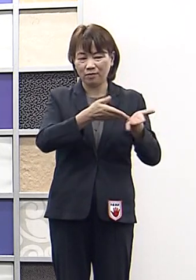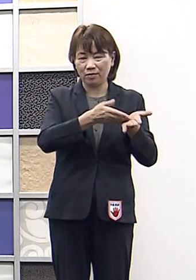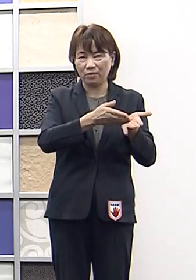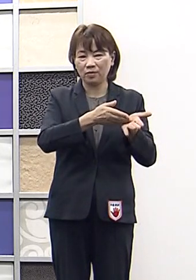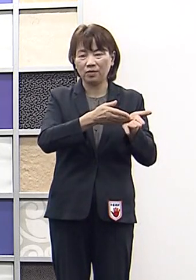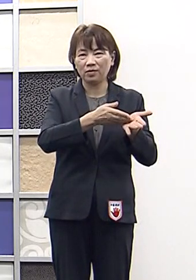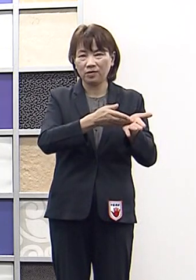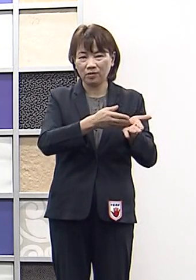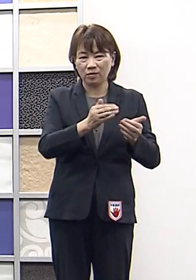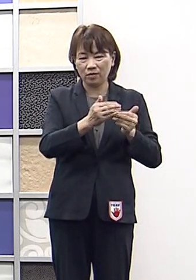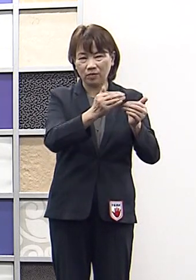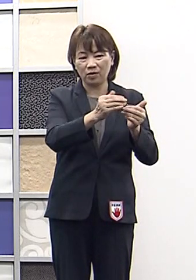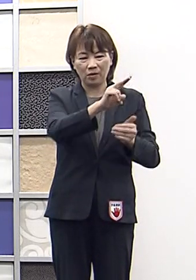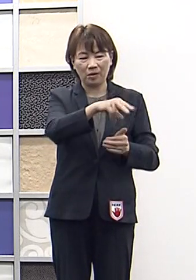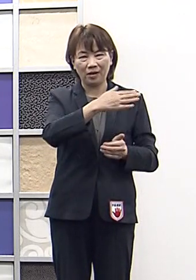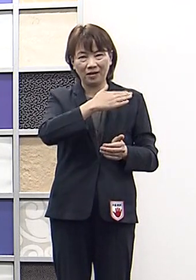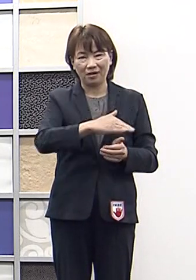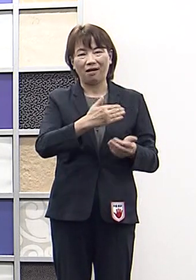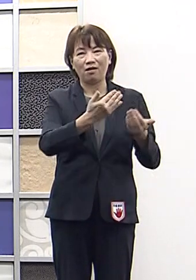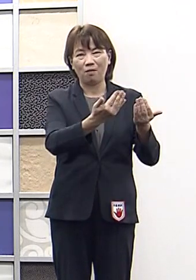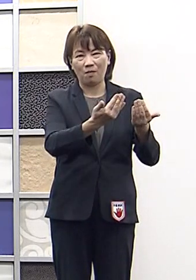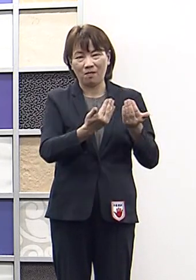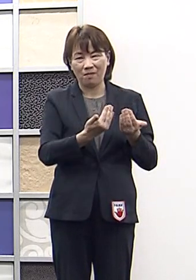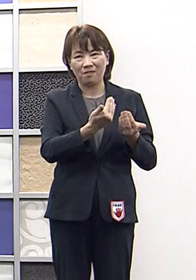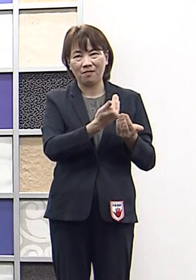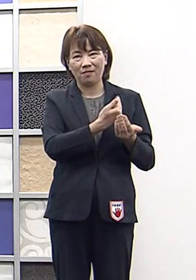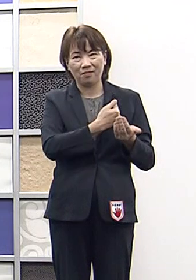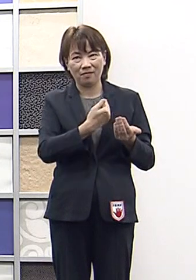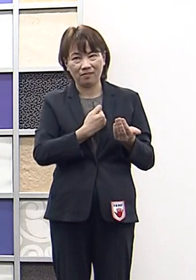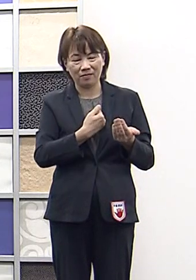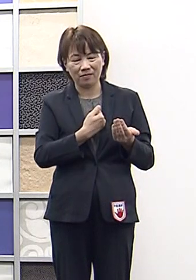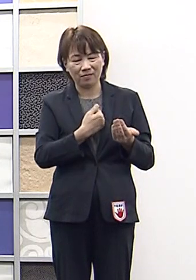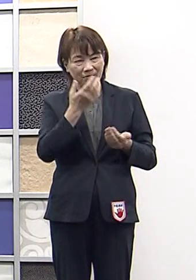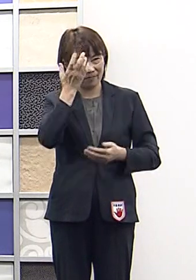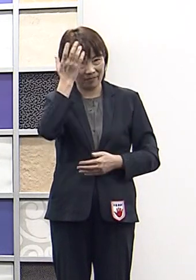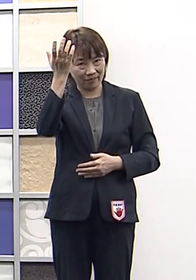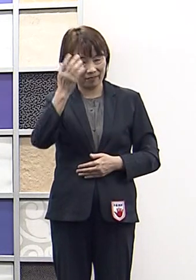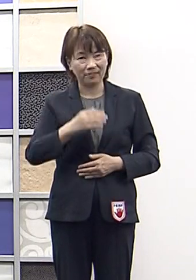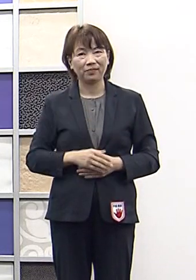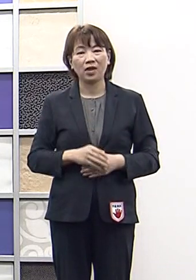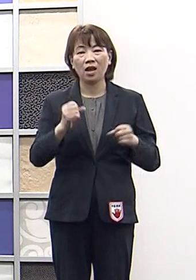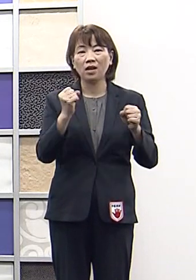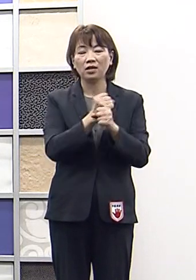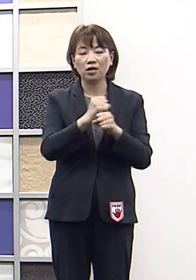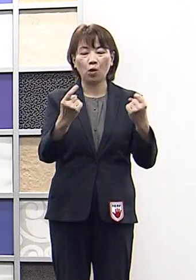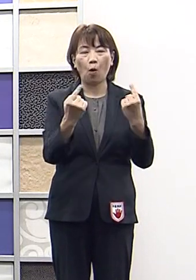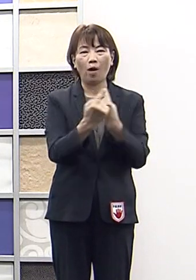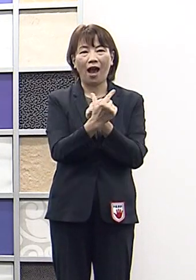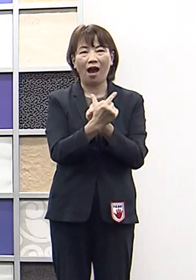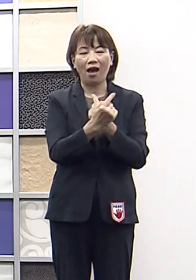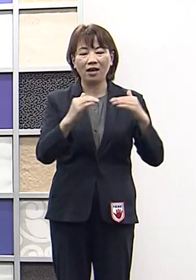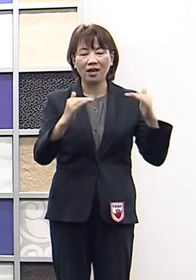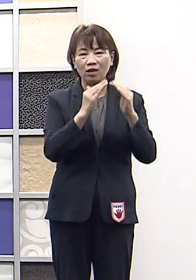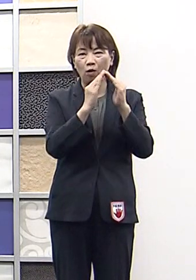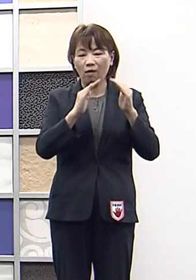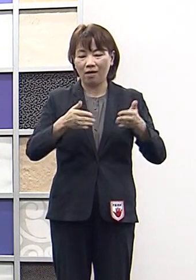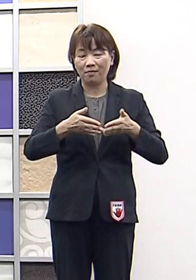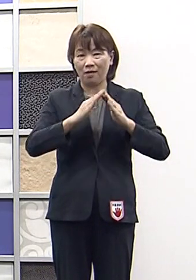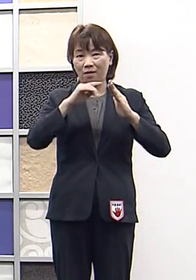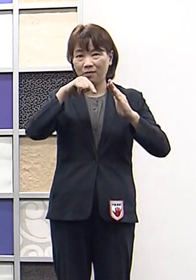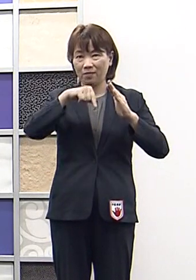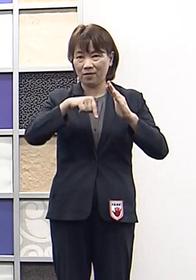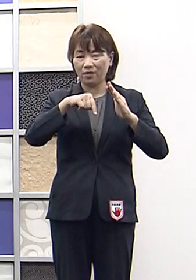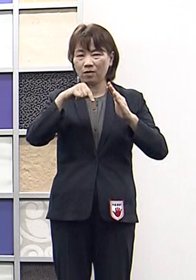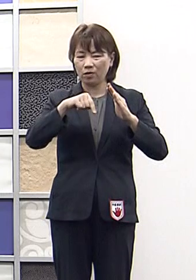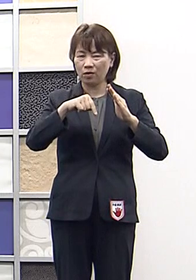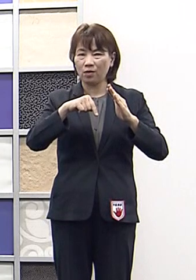ですけれども、まあ、事業化検討会も設置されている中で こう県として事業化への推進